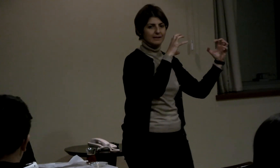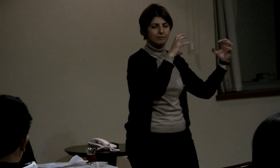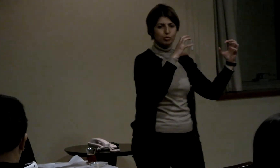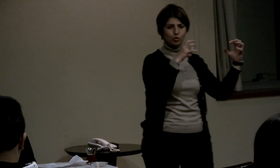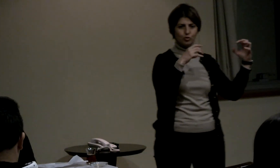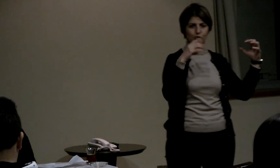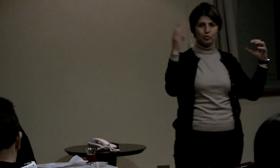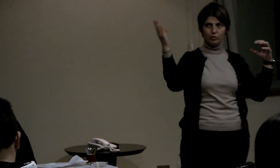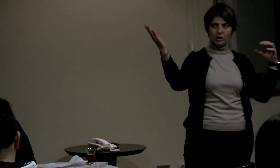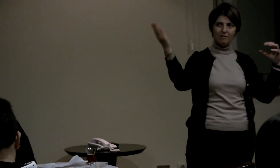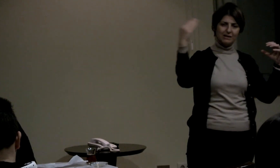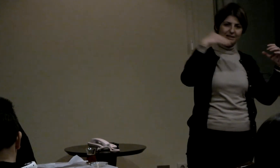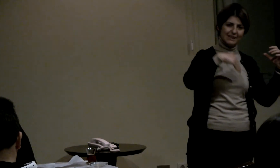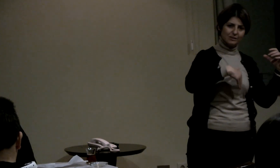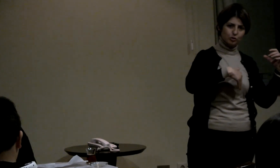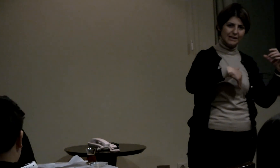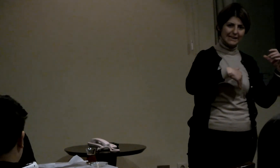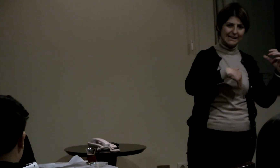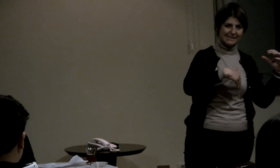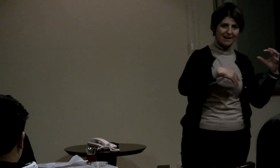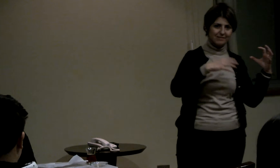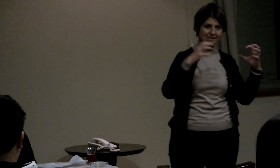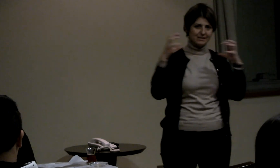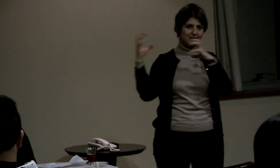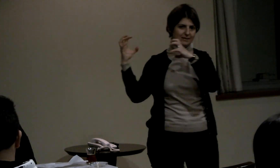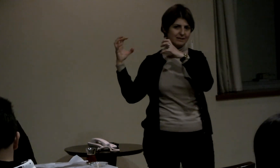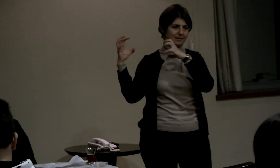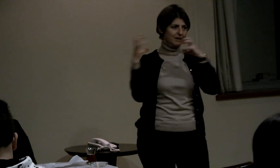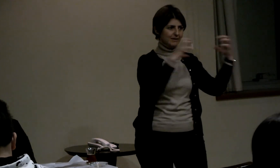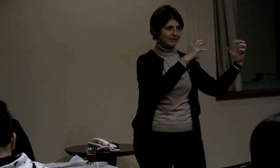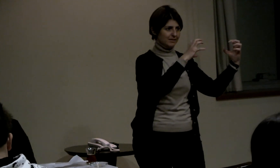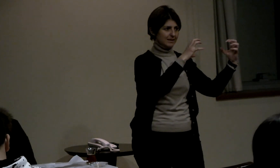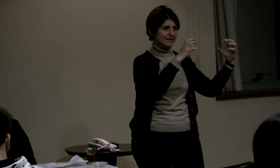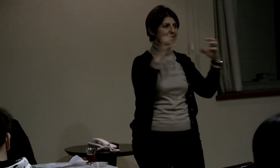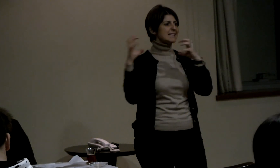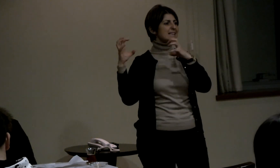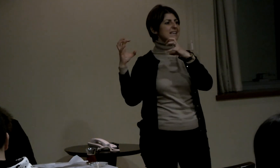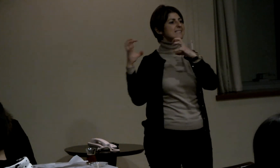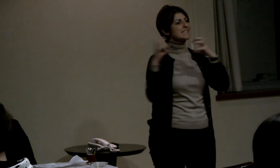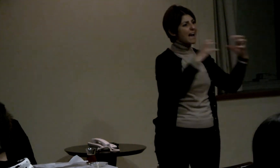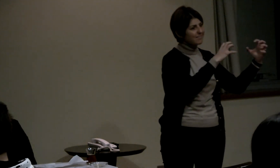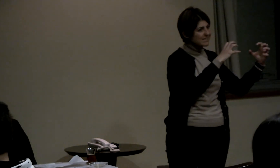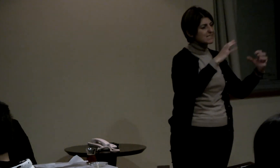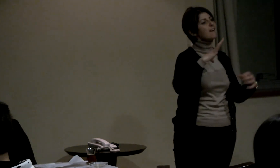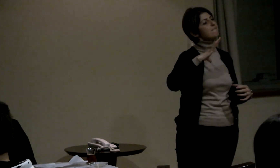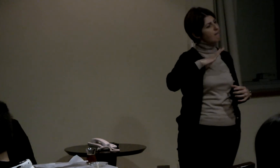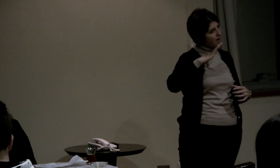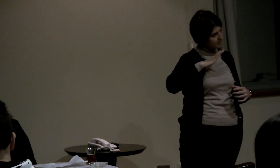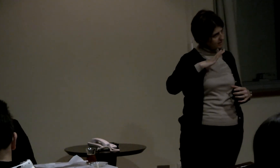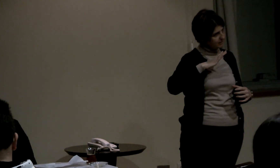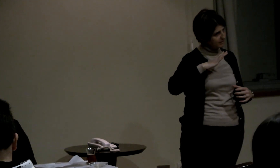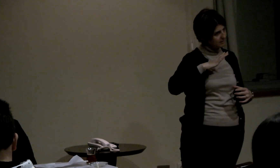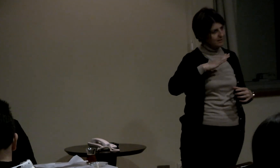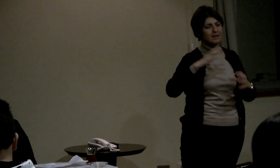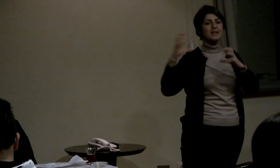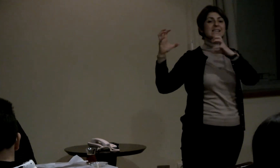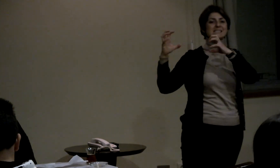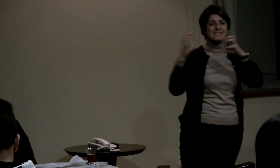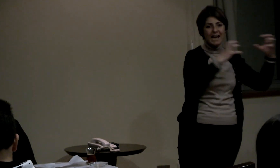Bu havaalanından otele gelen servis. Evet. Servis var.